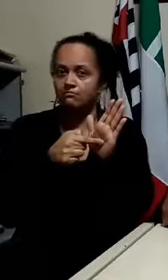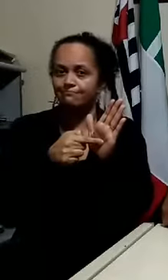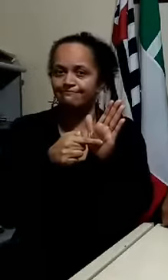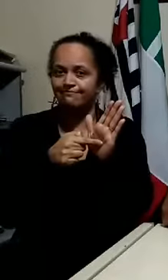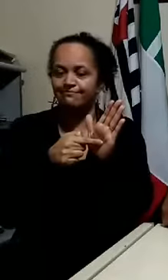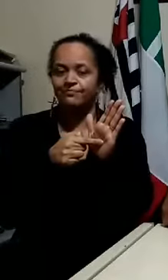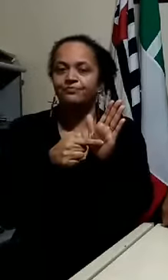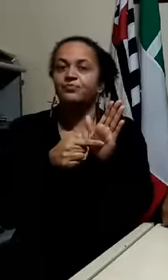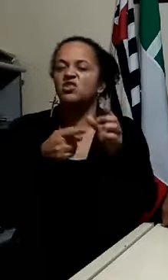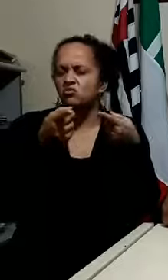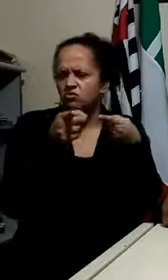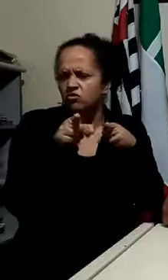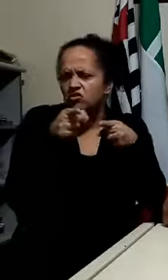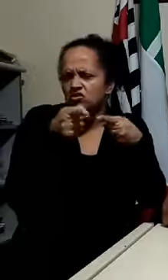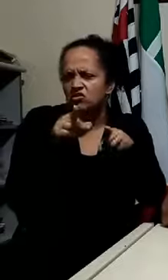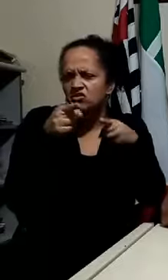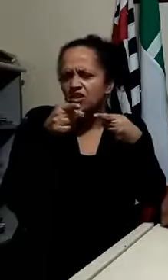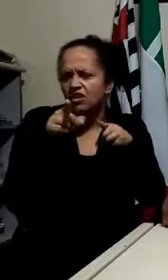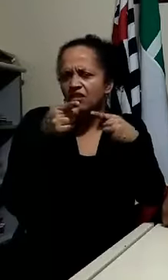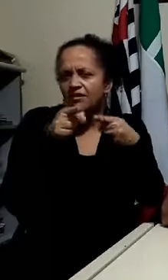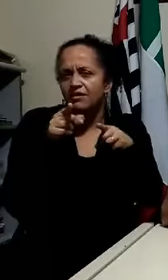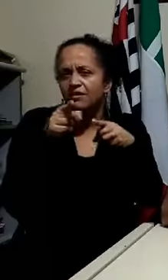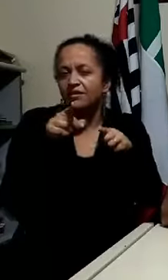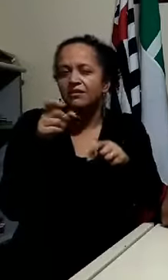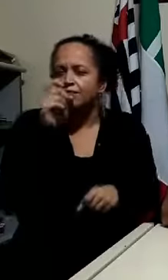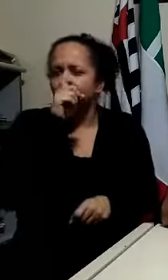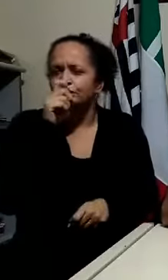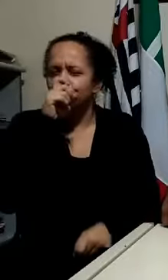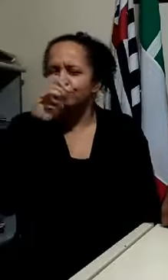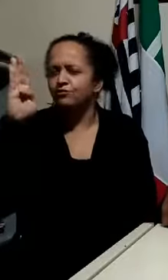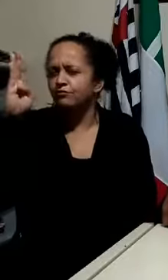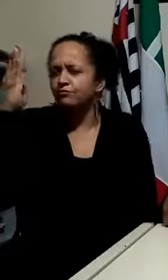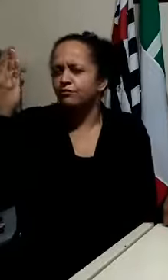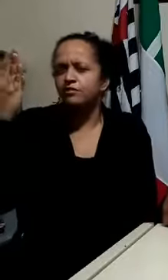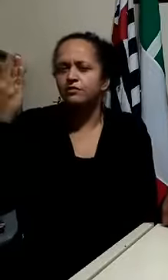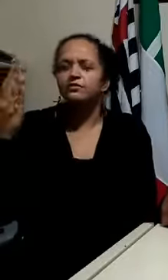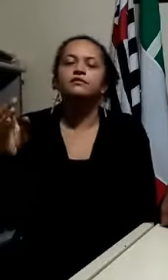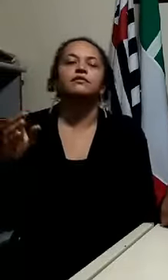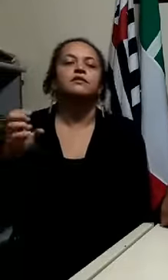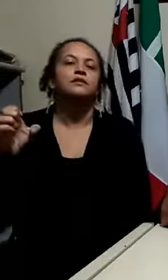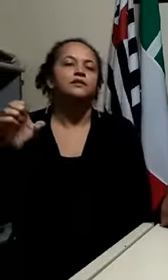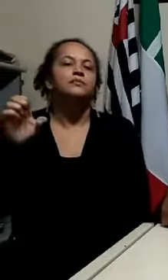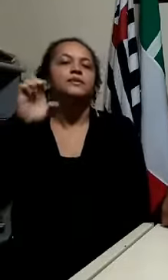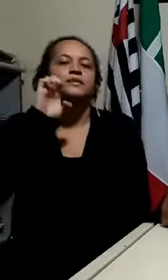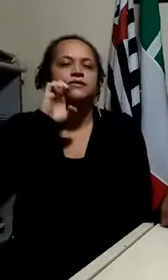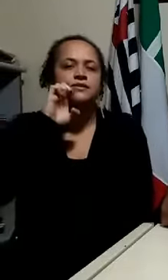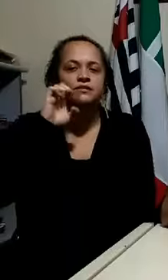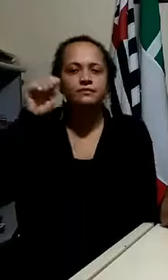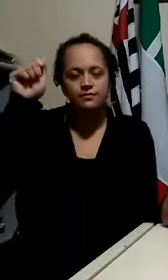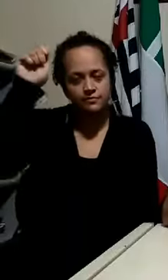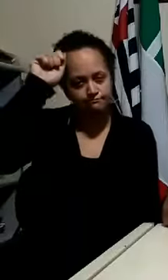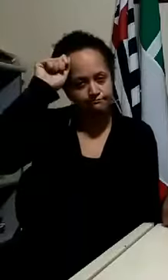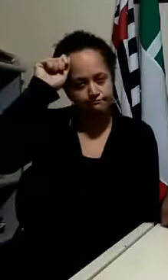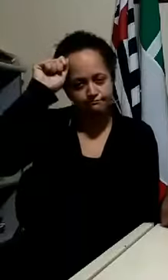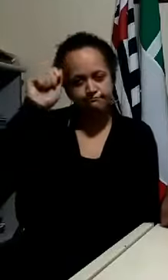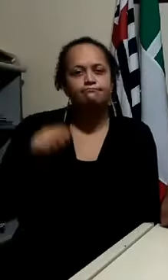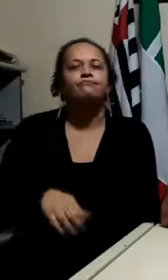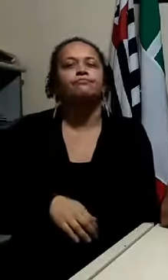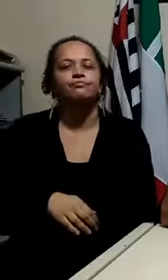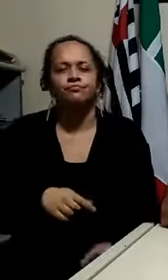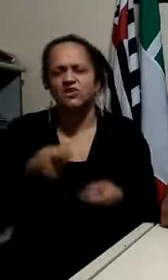O diabo, ele usou essas 3 armas: a concupiscência da carne, a